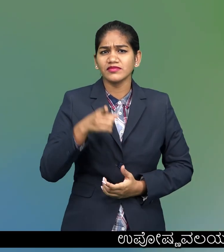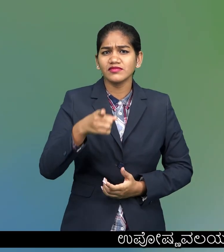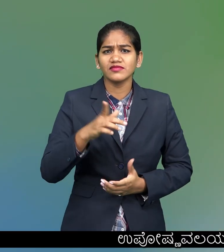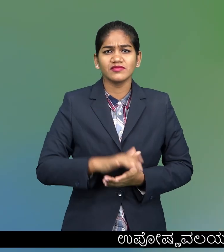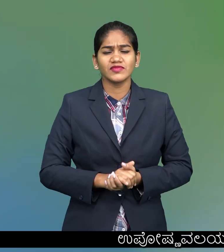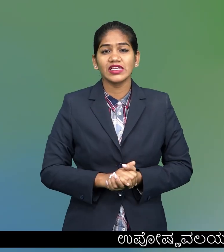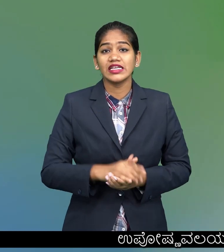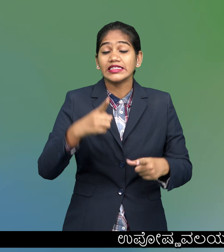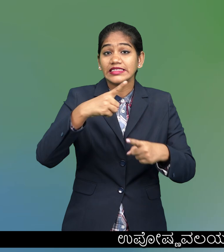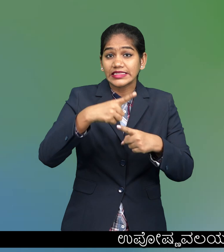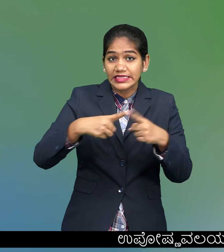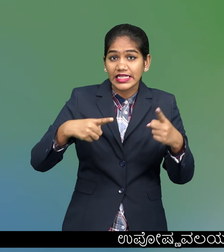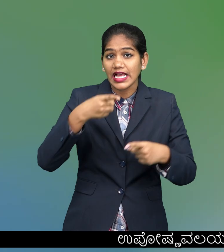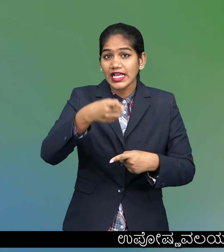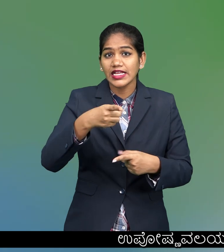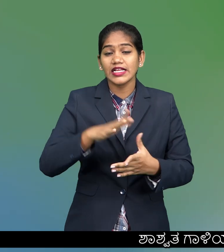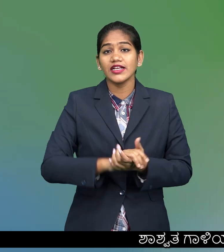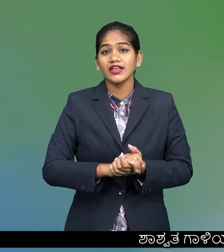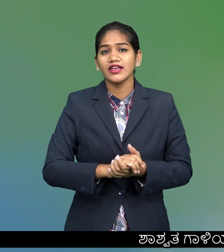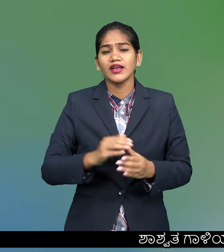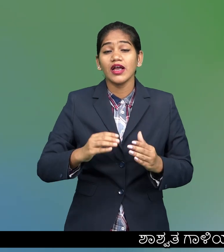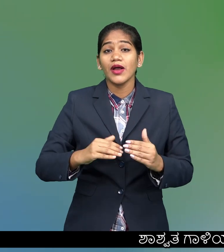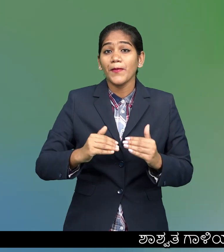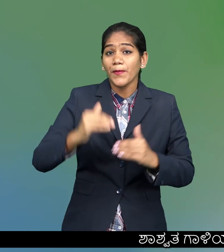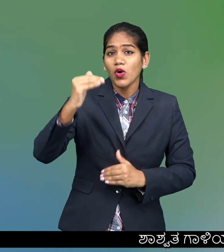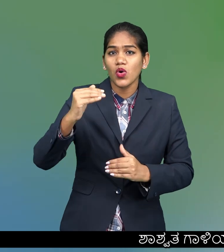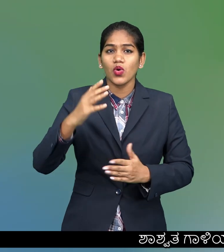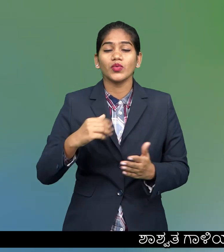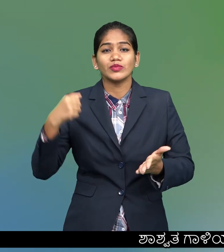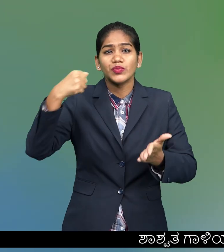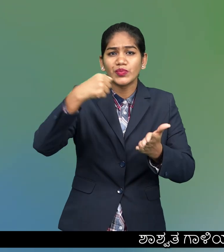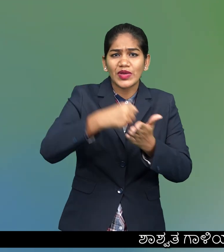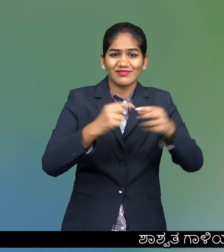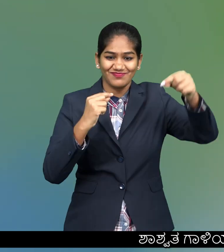ಉಪೋಷ್ಣವಲಯದ ಅಧಿಕ ಒತ್ತಡದ ಪಟ್ಟಿಯು ಶಾಶ್ವತ ಗಾಳಿಯನ್ನು ಉಂಟುಮಾಡುತ್ತದೆ.